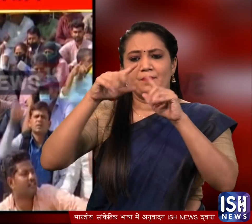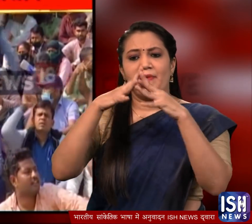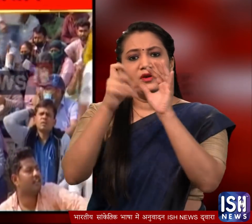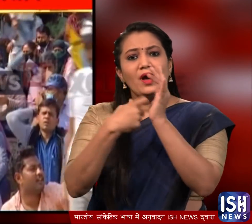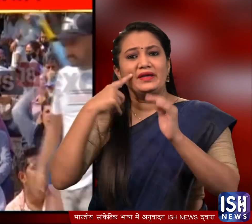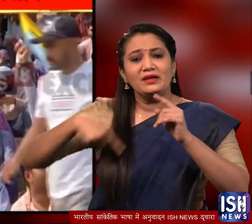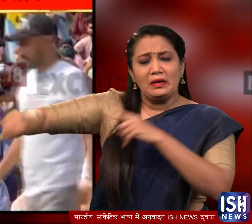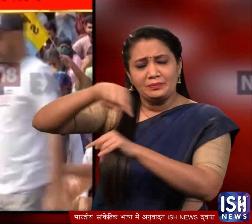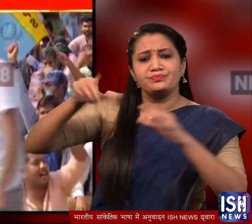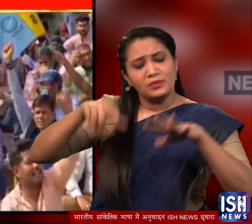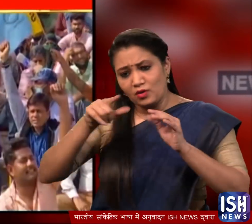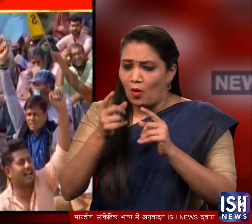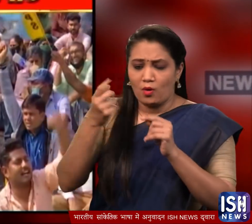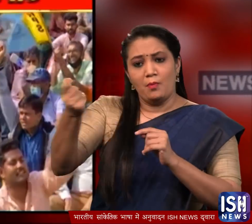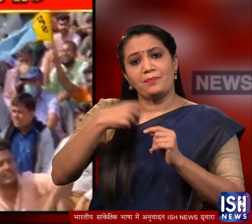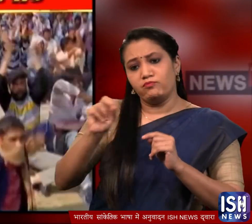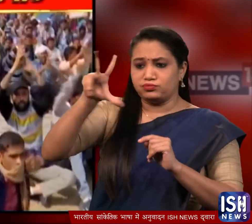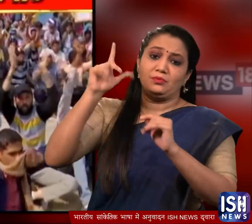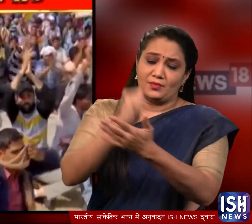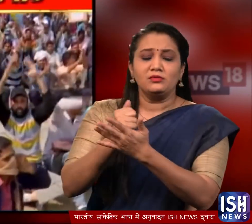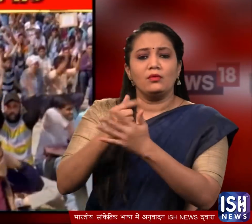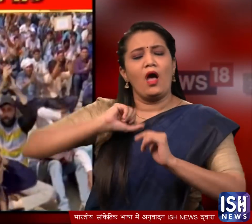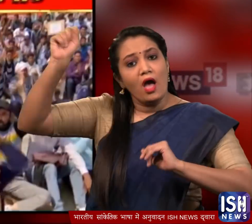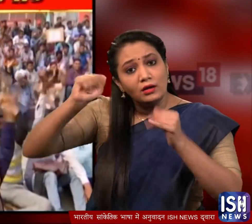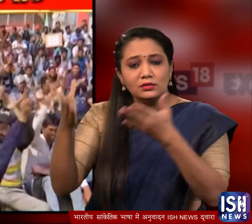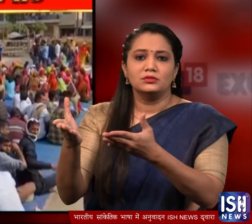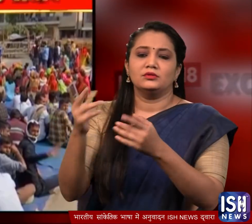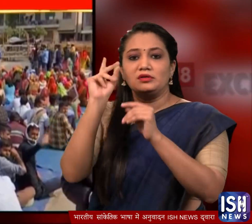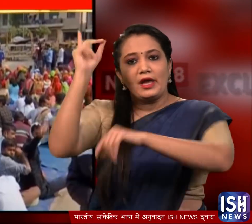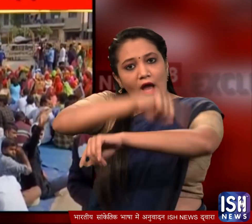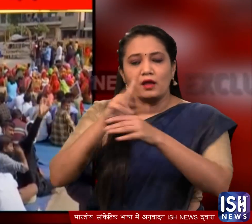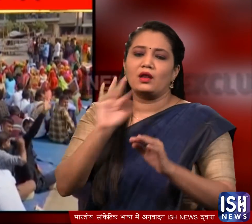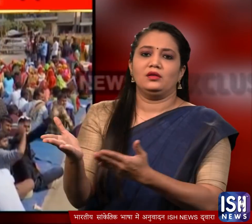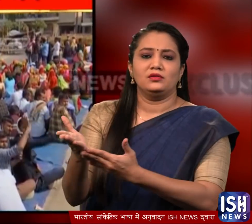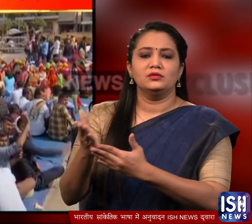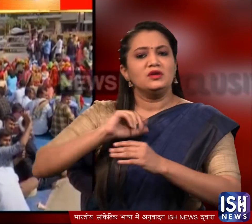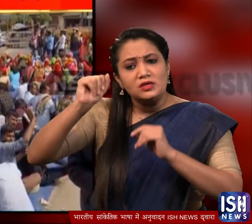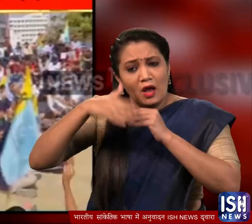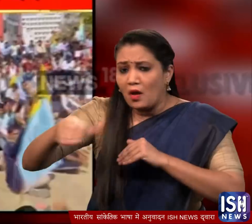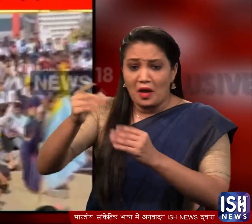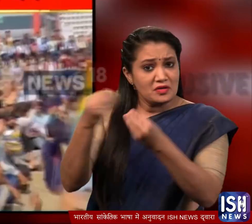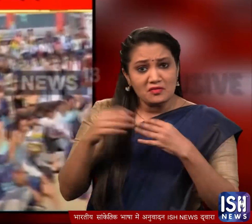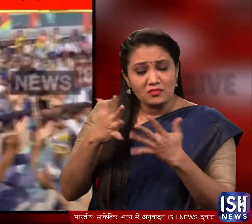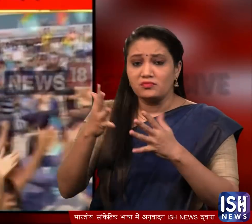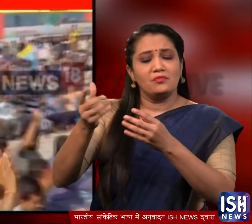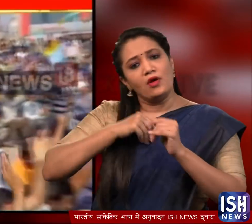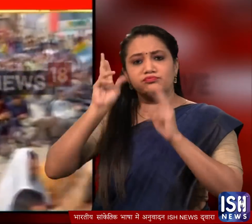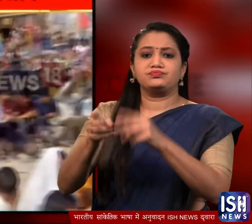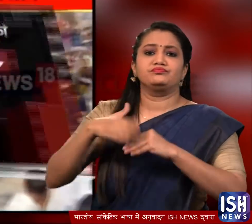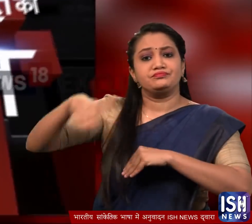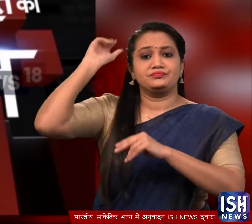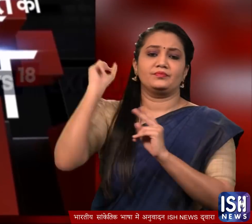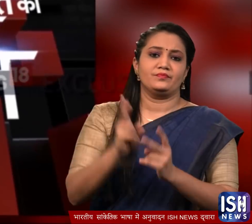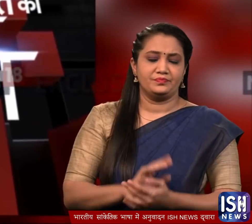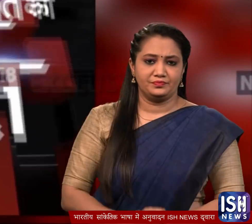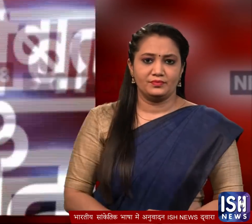पटवारियों का धरना दूसरे दिन भी जारी रहा। वो अपना वेतन बढ़ाने की मांग के लिए आंदोलन कर रहे हैं और अपनी मांग पूरी न होने तक आंदोलन जारी रखने की चेतावनी भी दे चुके